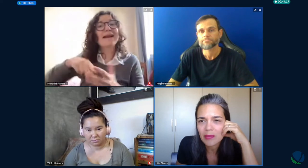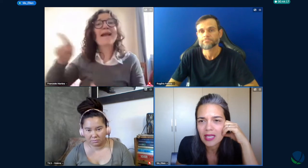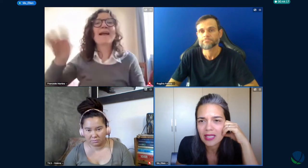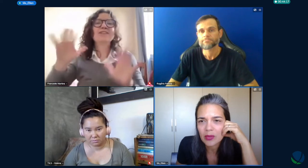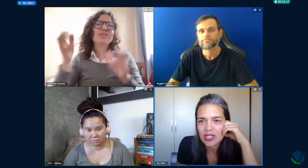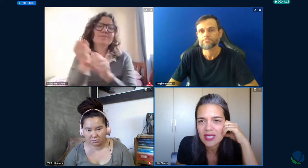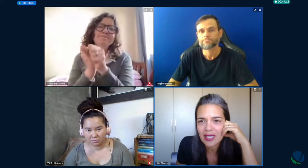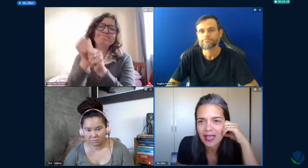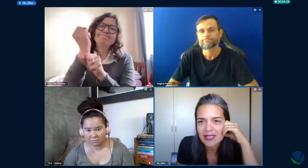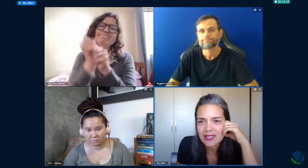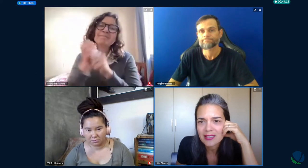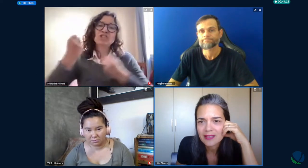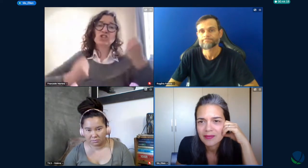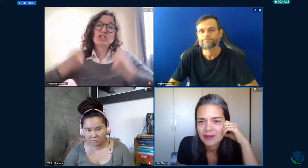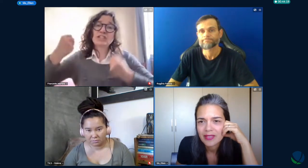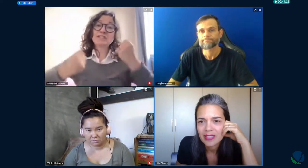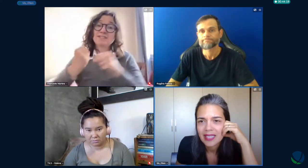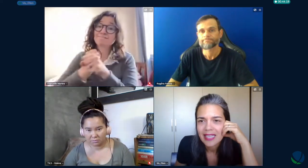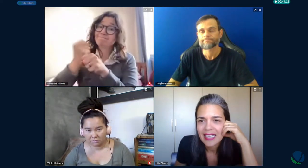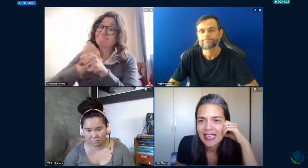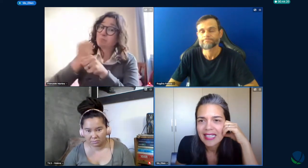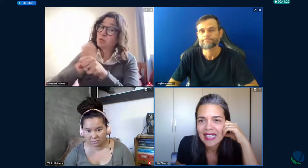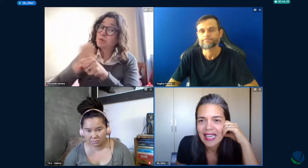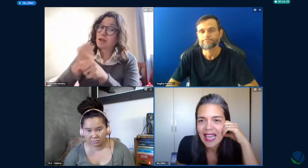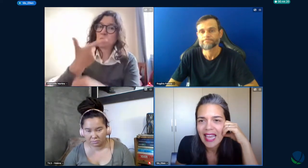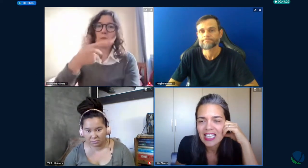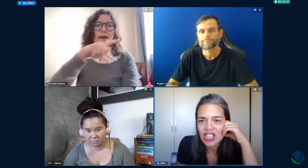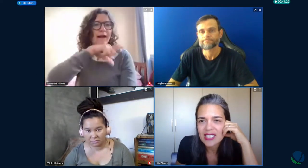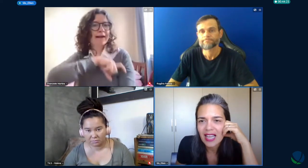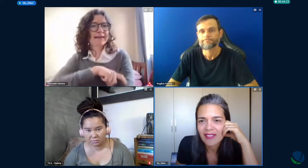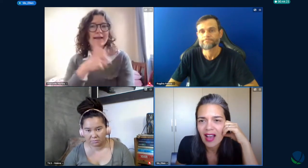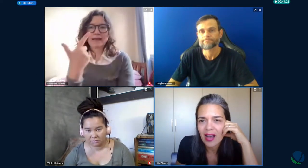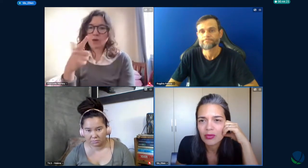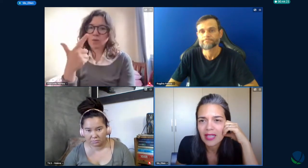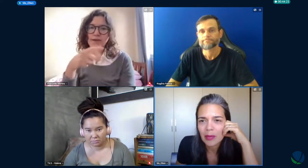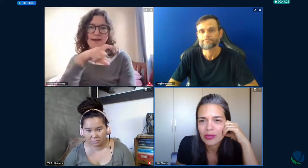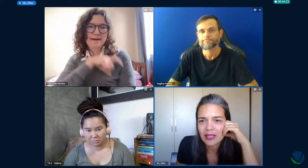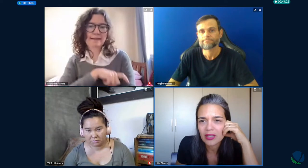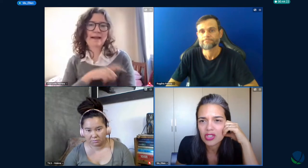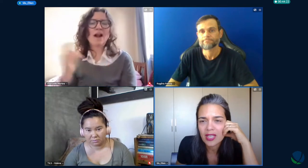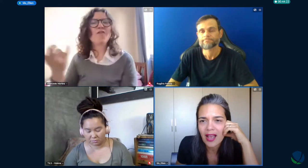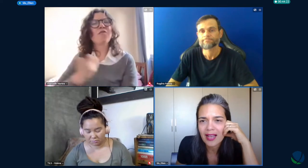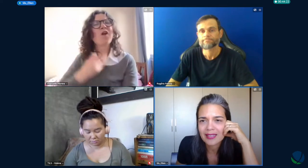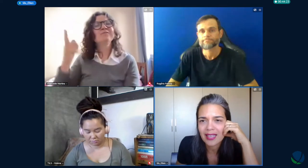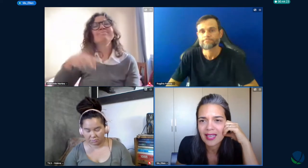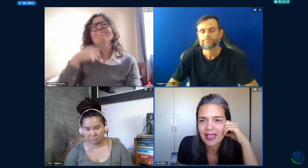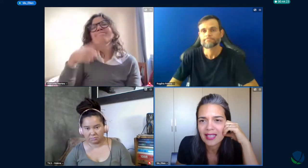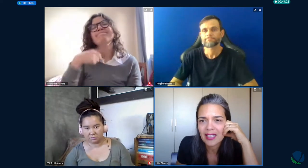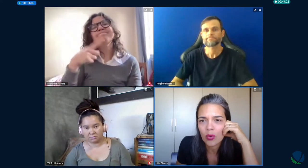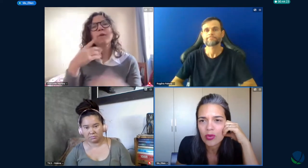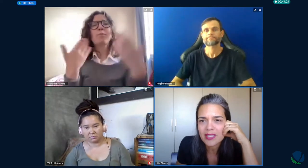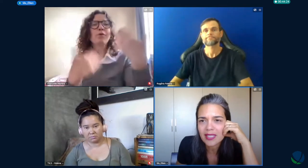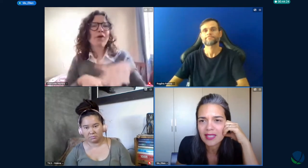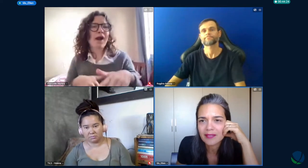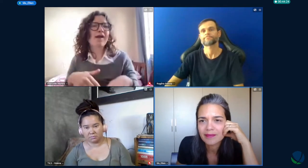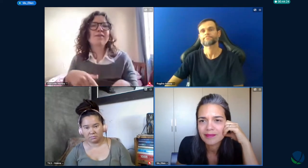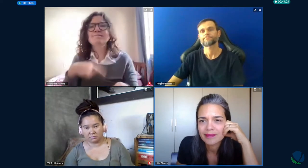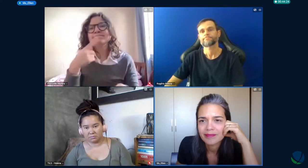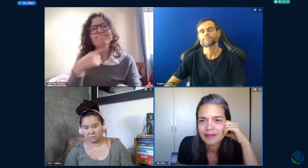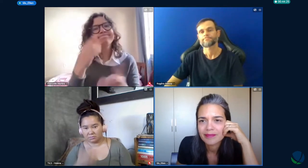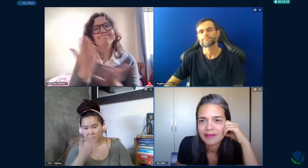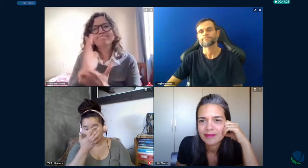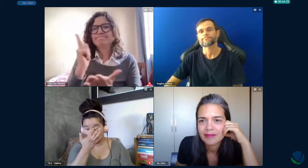não sabia língua de sinais e que ele já estava há um tempo tentando tirar a carteira e não conseguia.